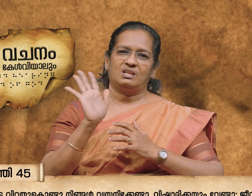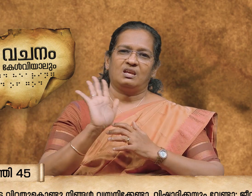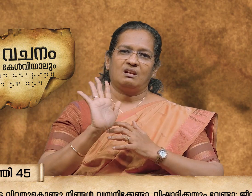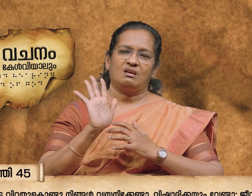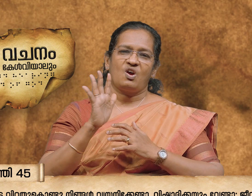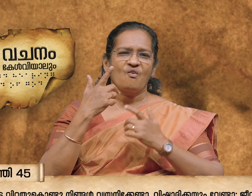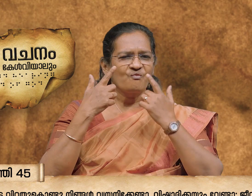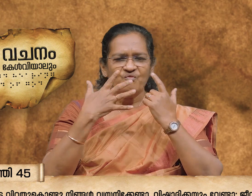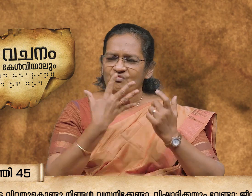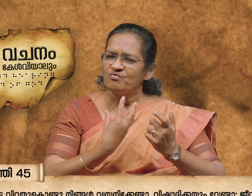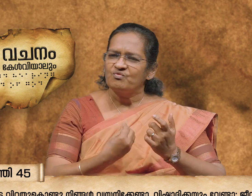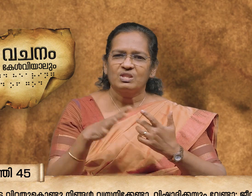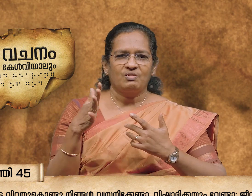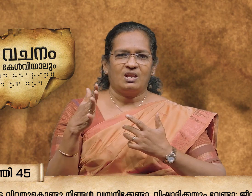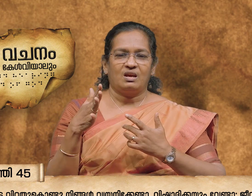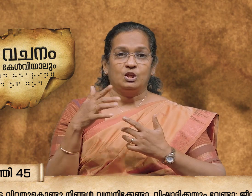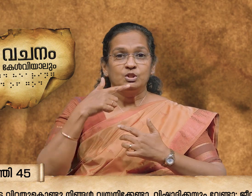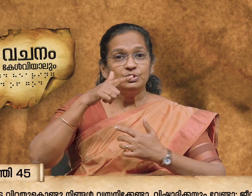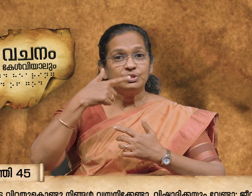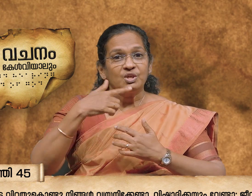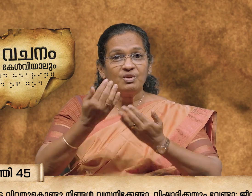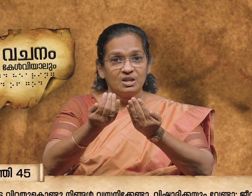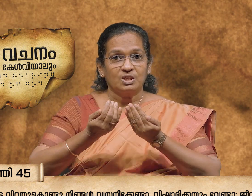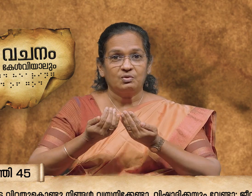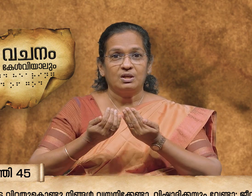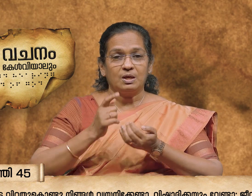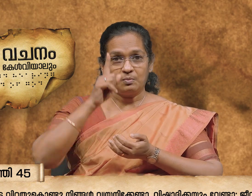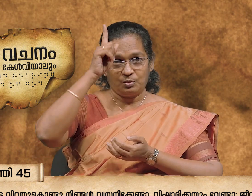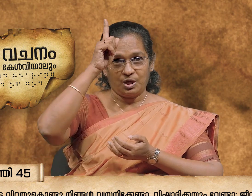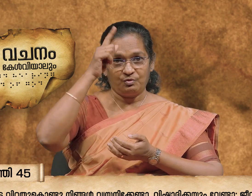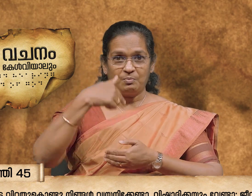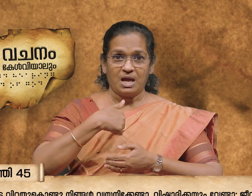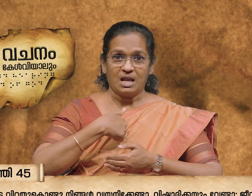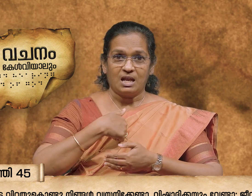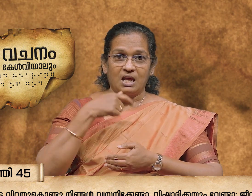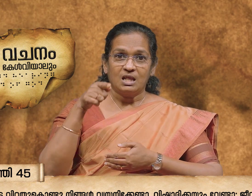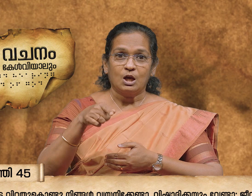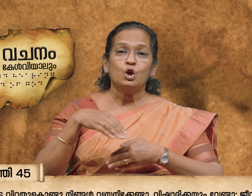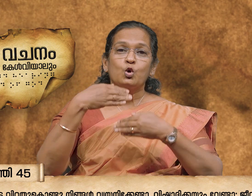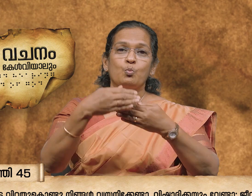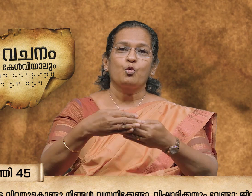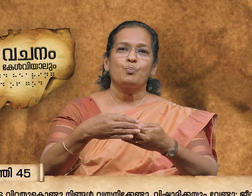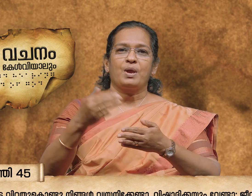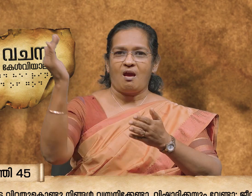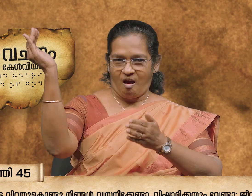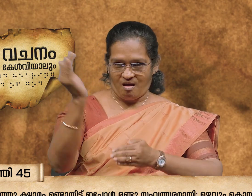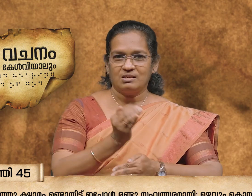വേണ്ട. ജീവരക്ഷയ്ക്കായി ദൈവം എന്നെ നിങ്ങൾക്ക് മുമ്പേ അയച്ചതാകുന്നു.